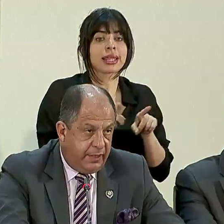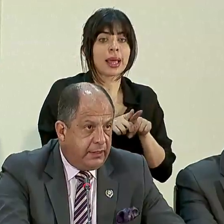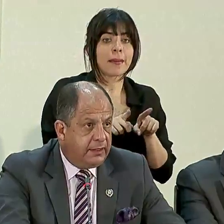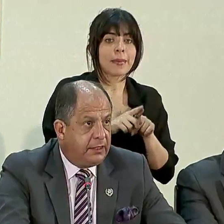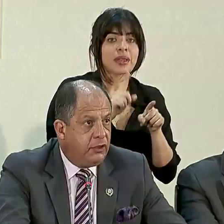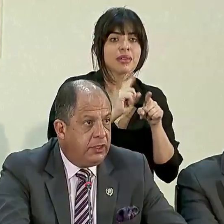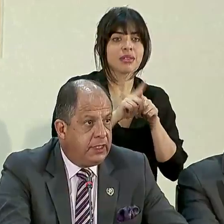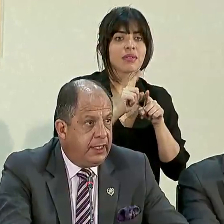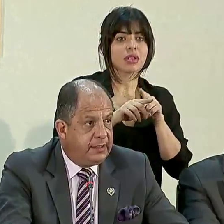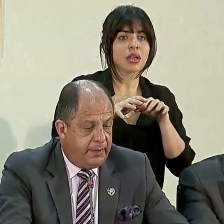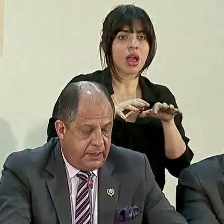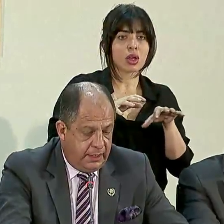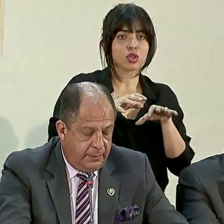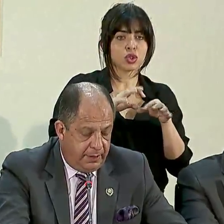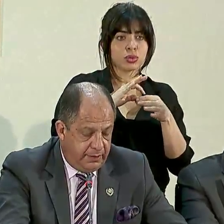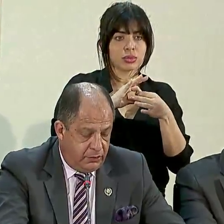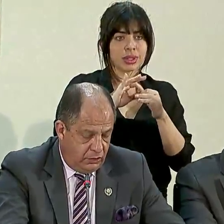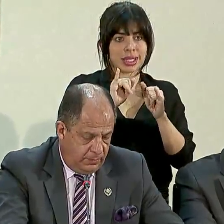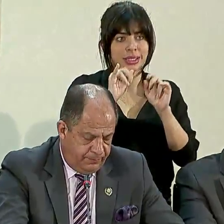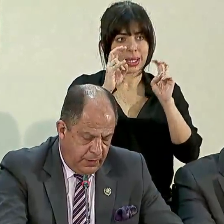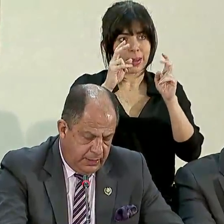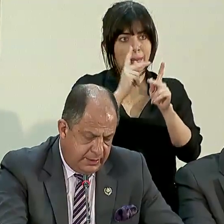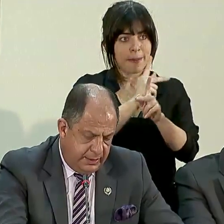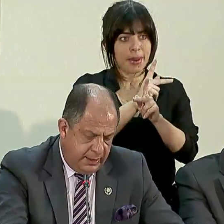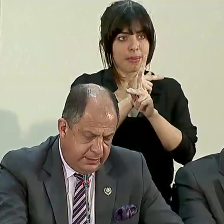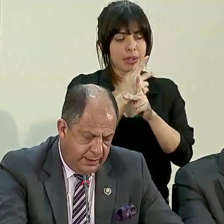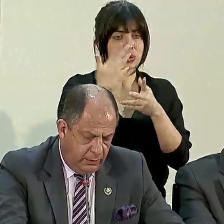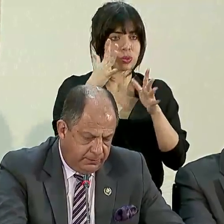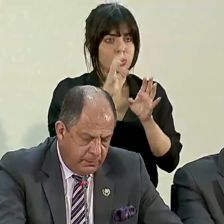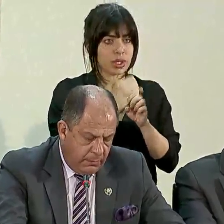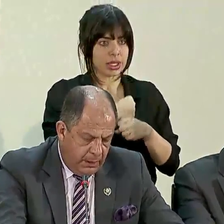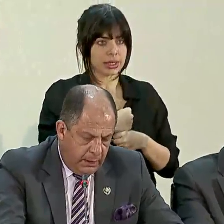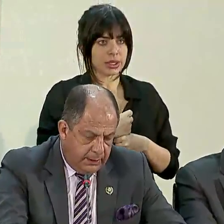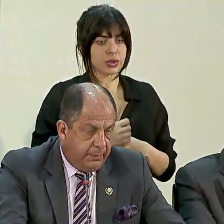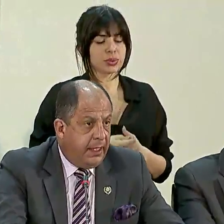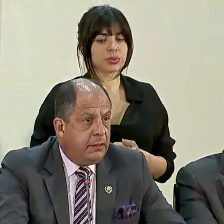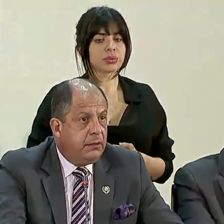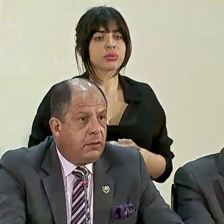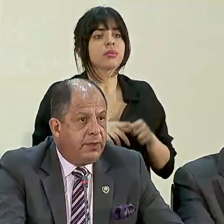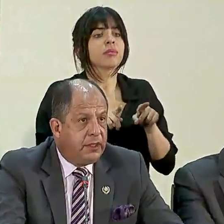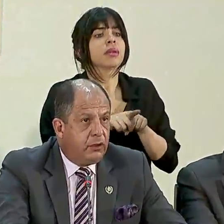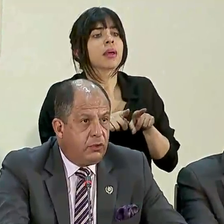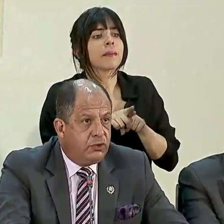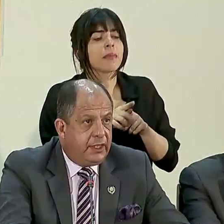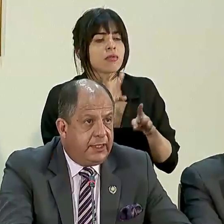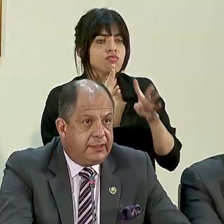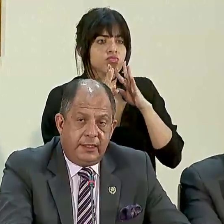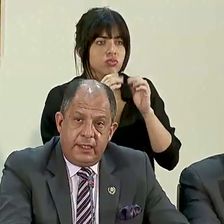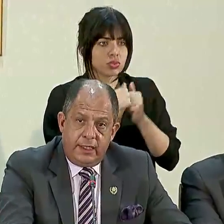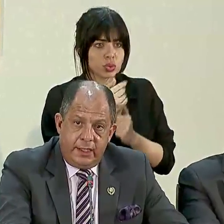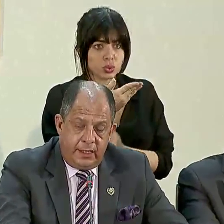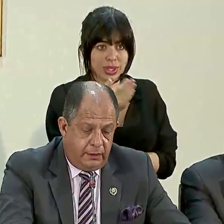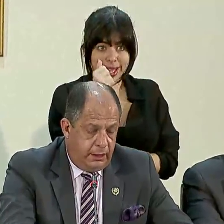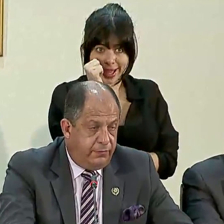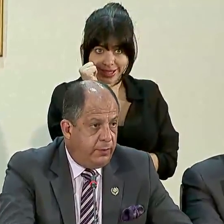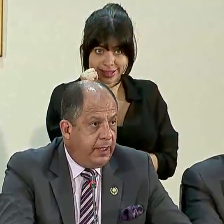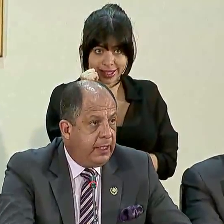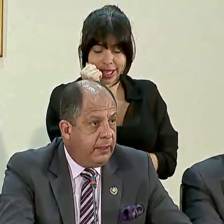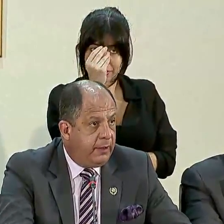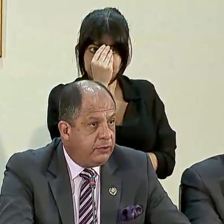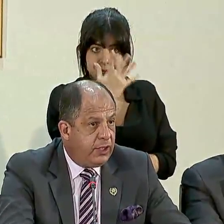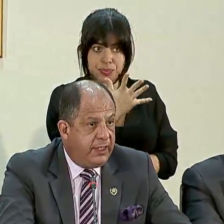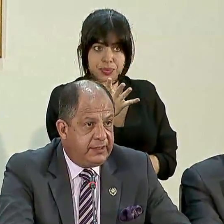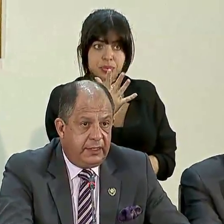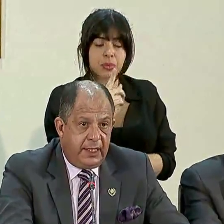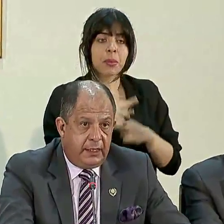de las diferentes acciones que en esa materia de prevención se han realizado. También, conversando con ustedes el día de ayer, informé